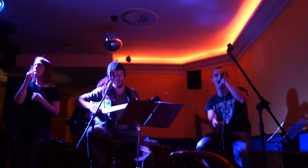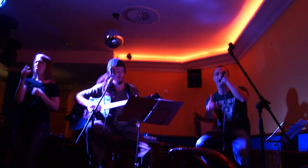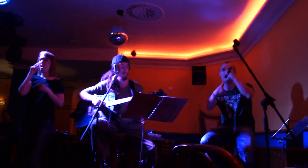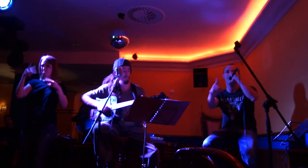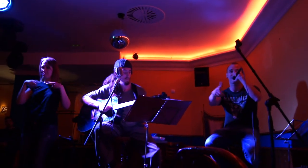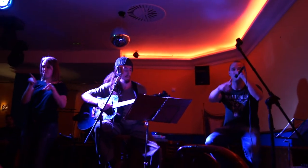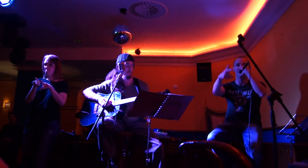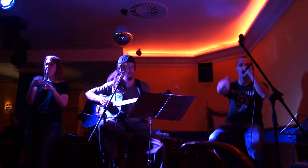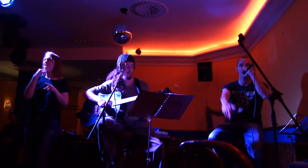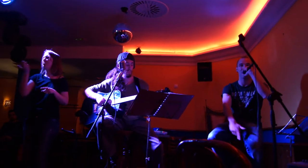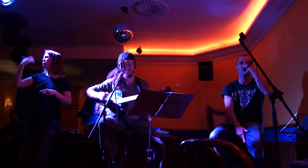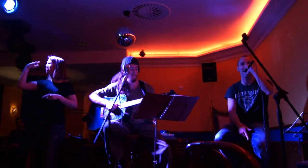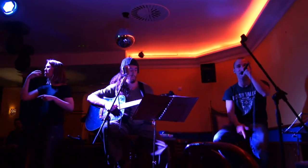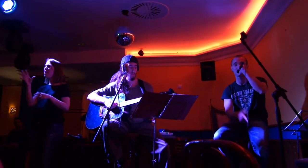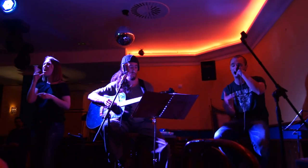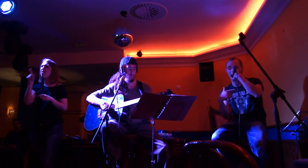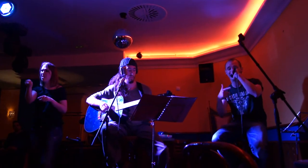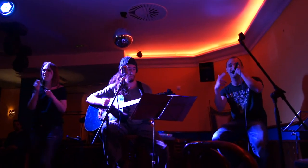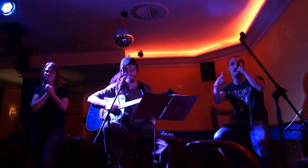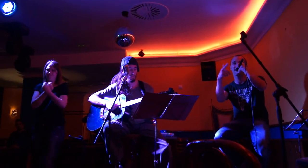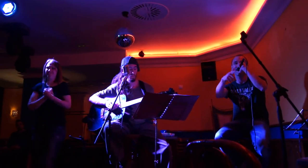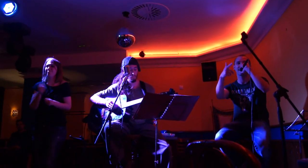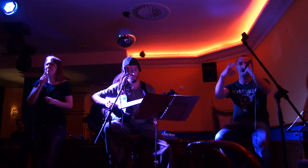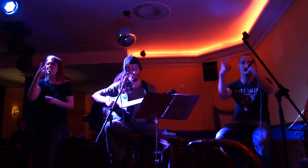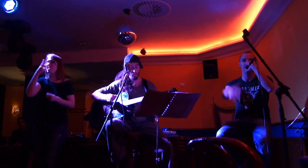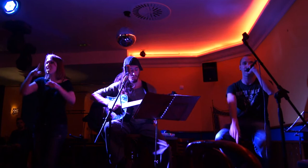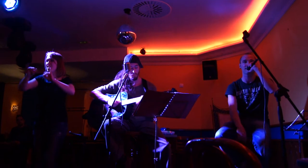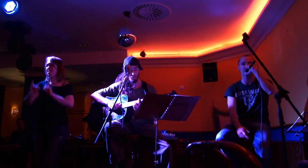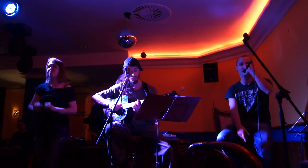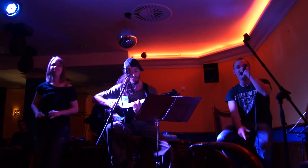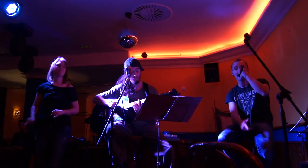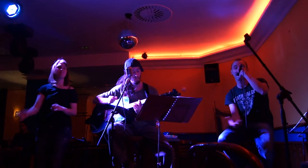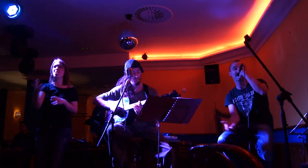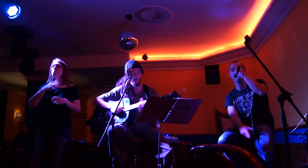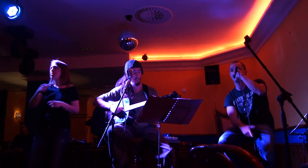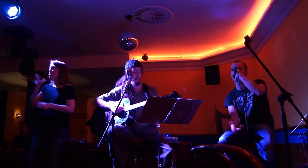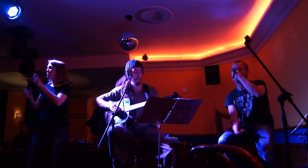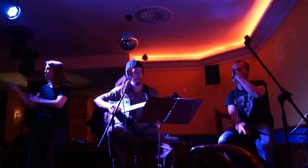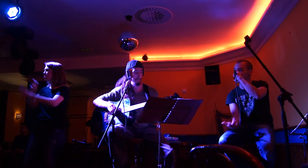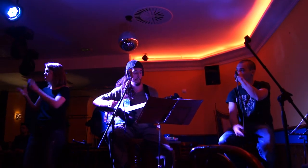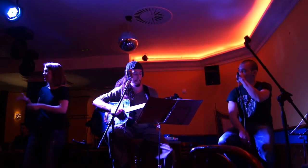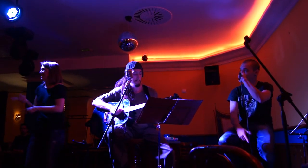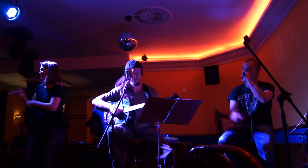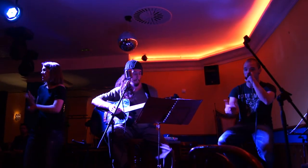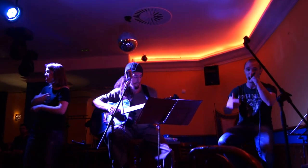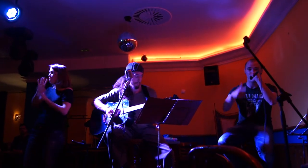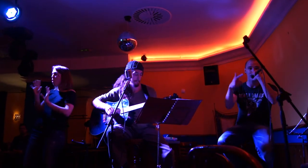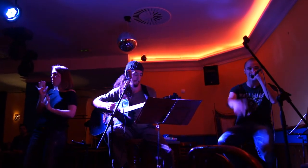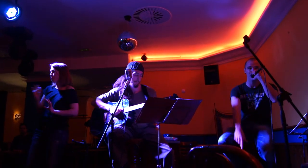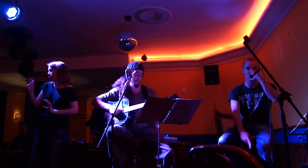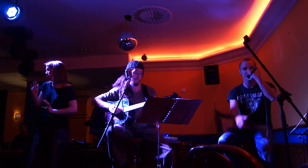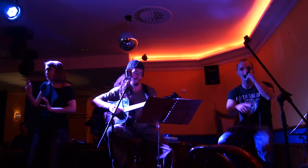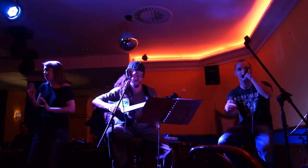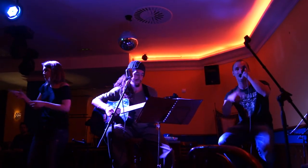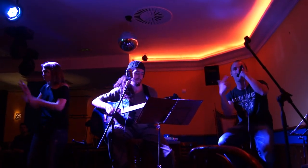valor. Ahora que me ves como un recuerdo de lo que éramos, ahora que ya no me quieres ni por interés. Quizá exigí demasiado a los que busqué, o quizá buscaba